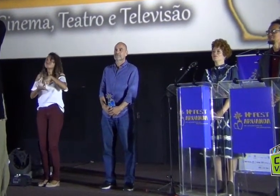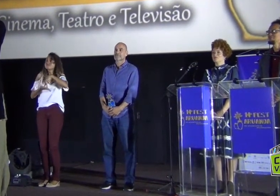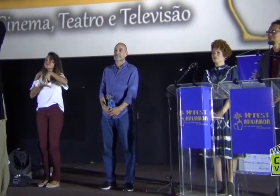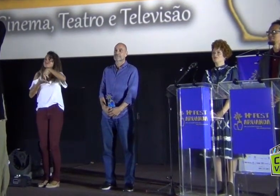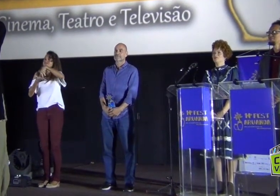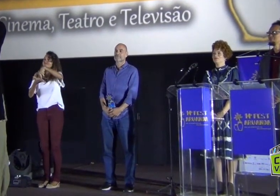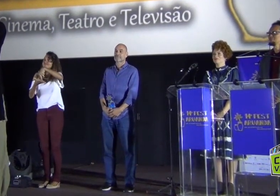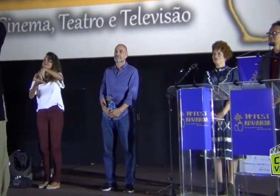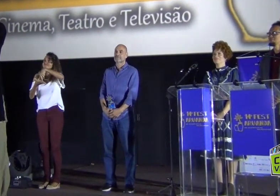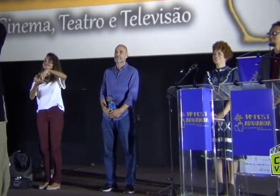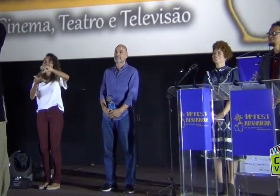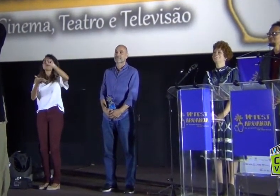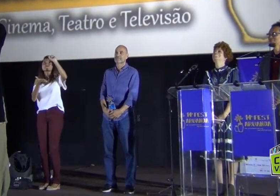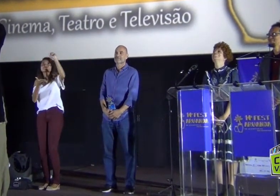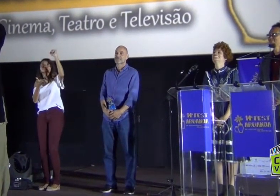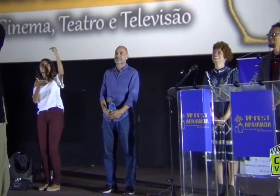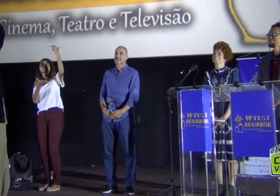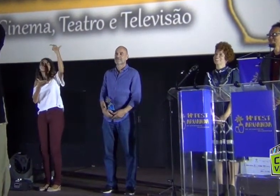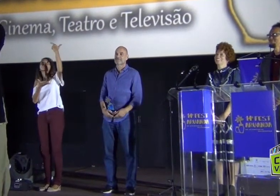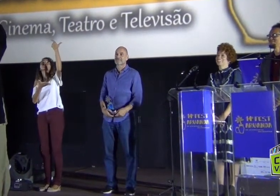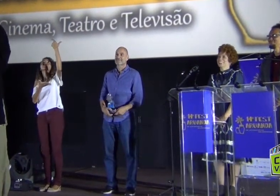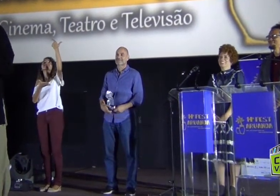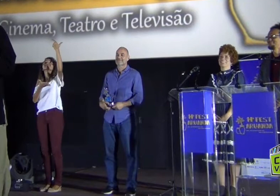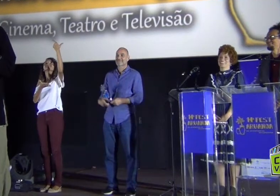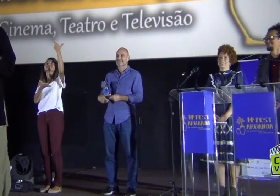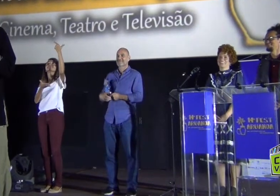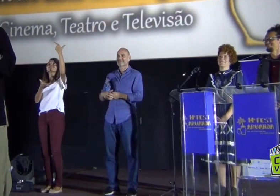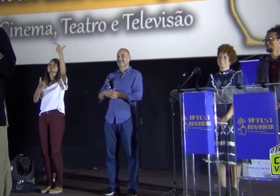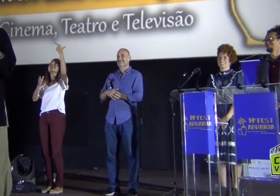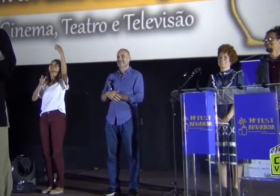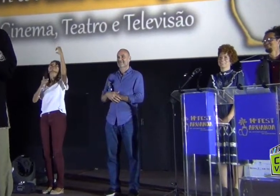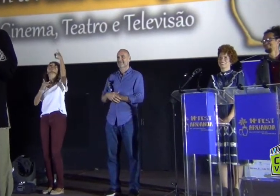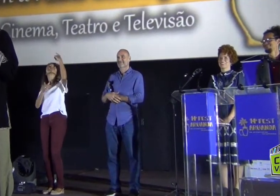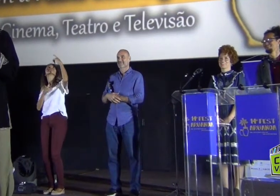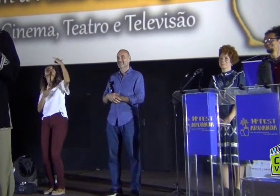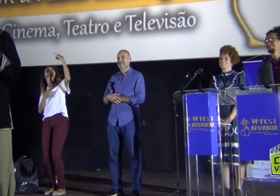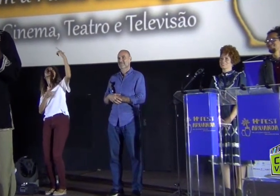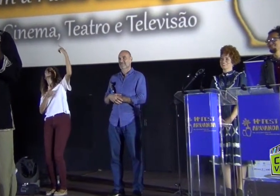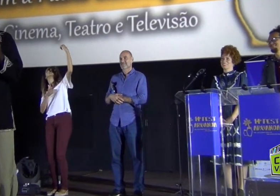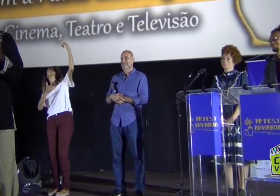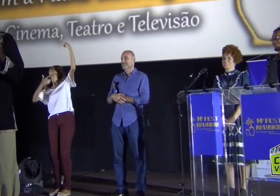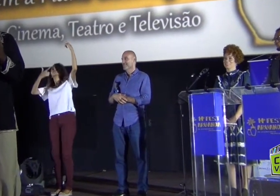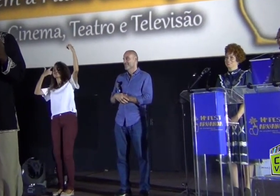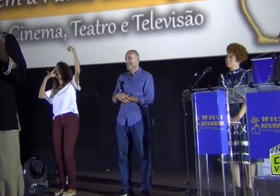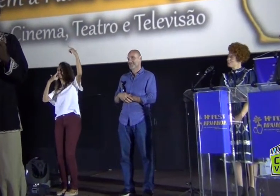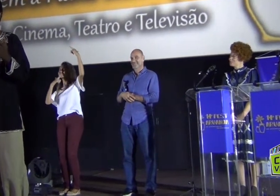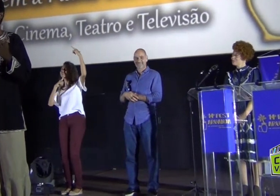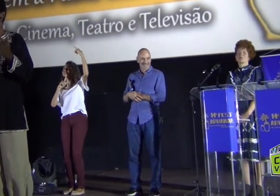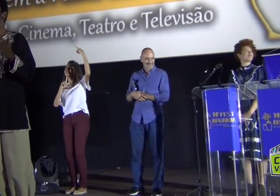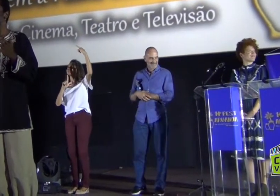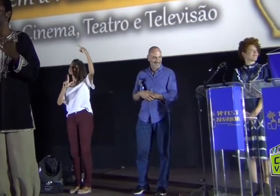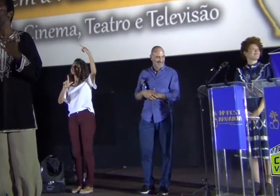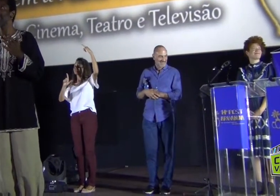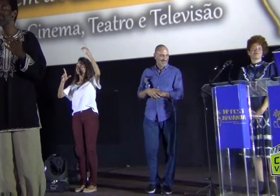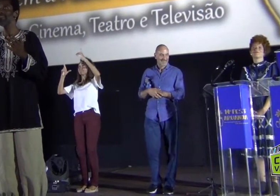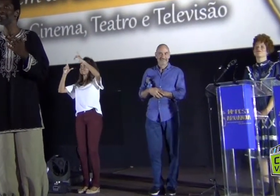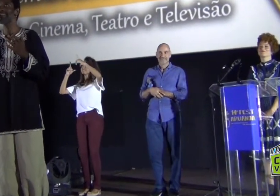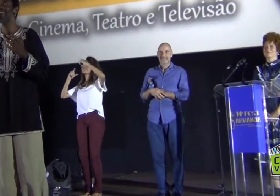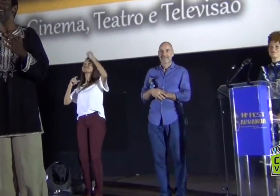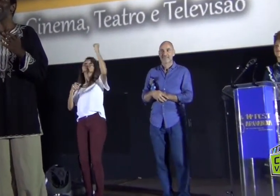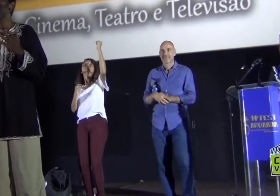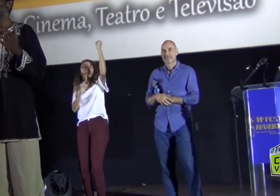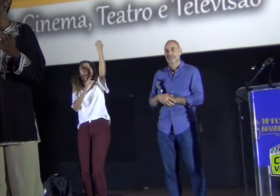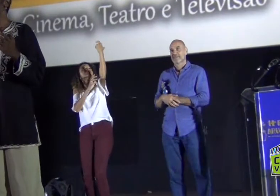O sol há de brilhar mais uma vez. E a